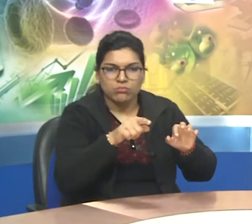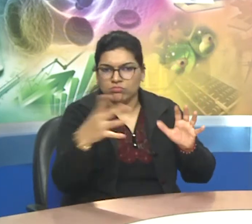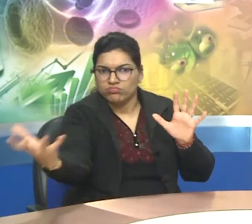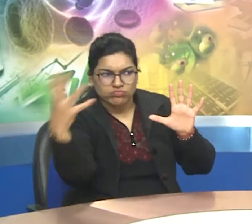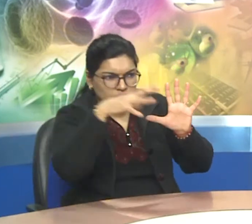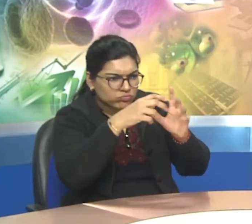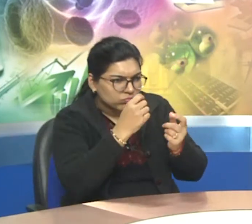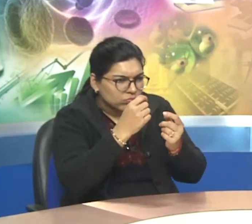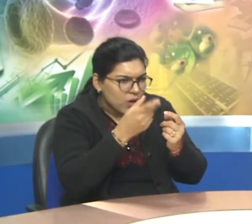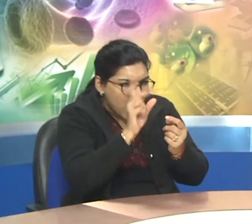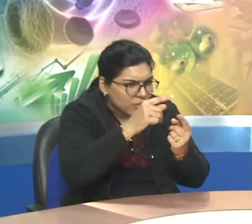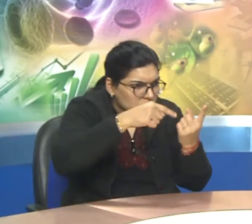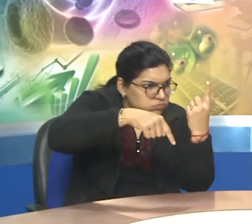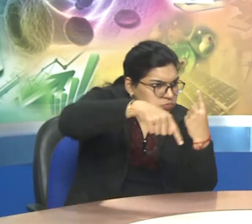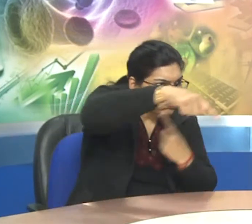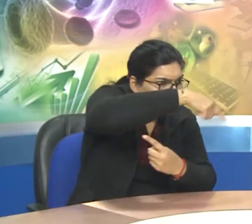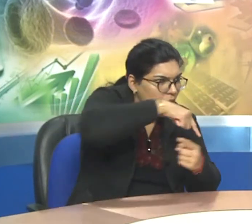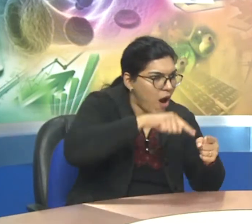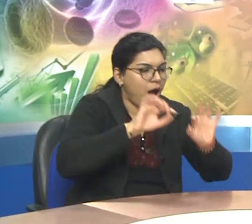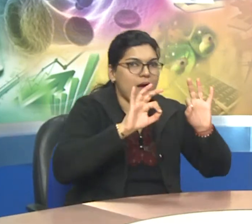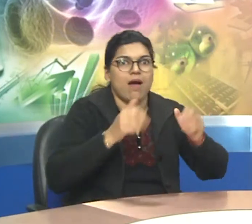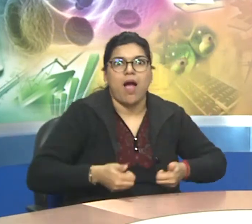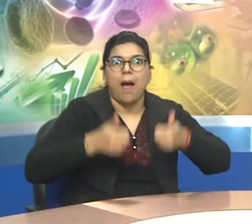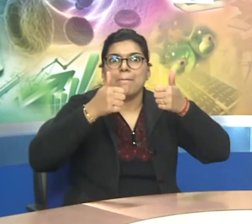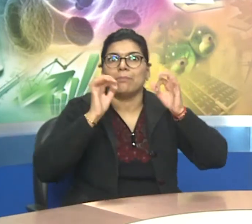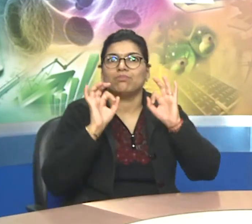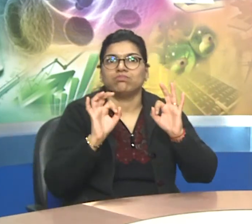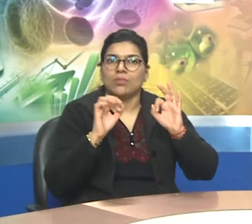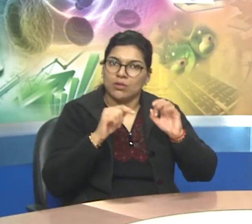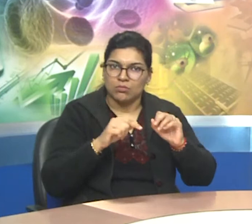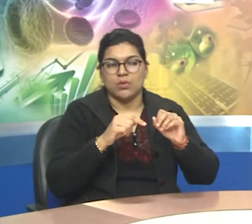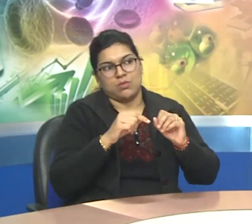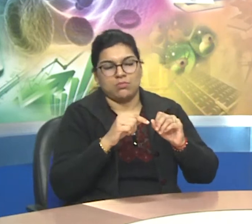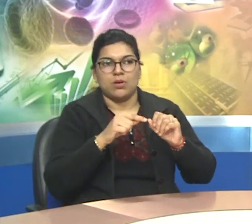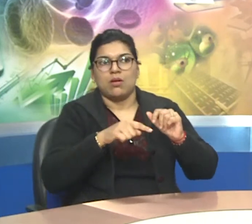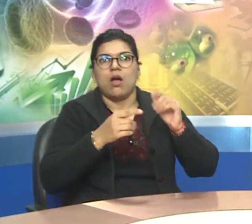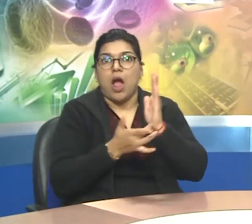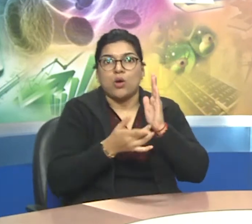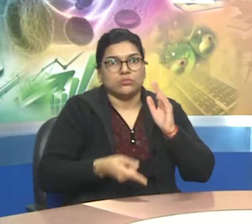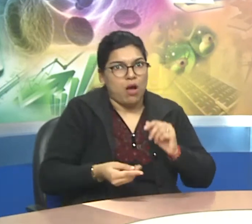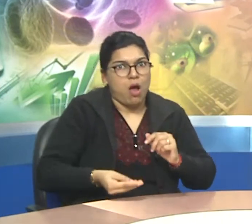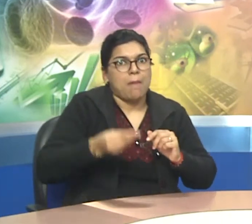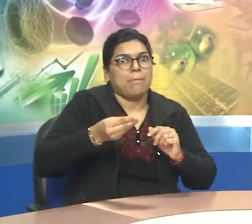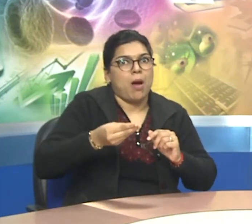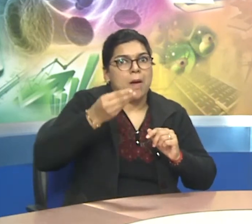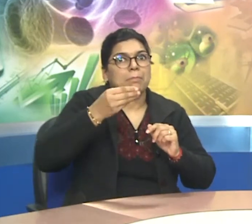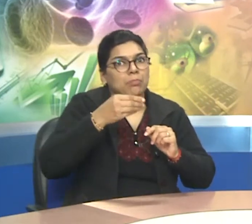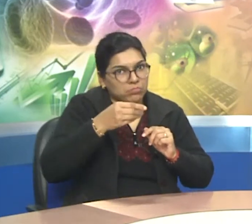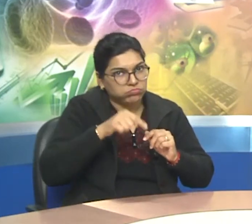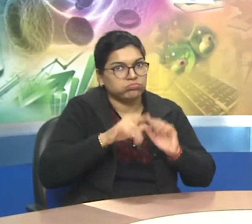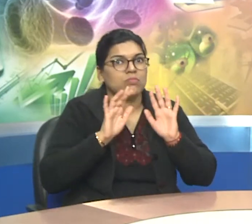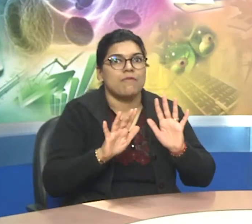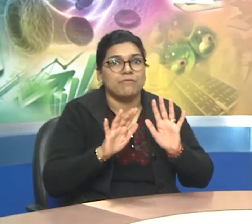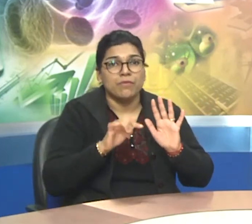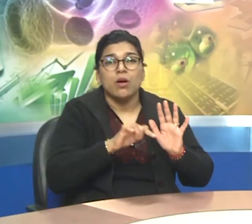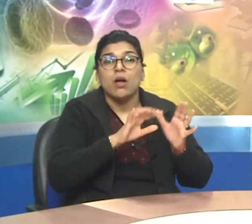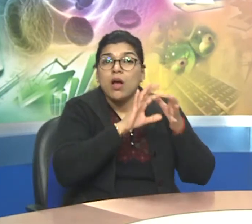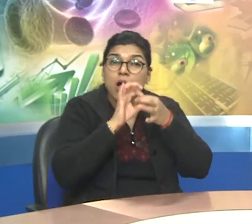Most of the world's rubbish can be reused. Paper,